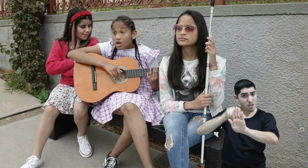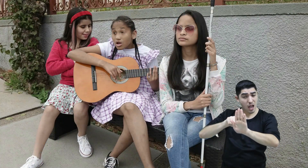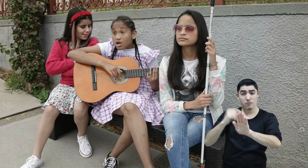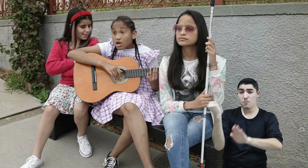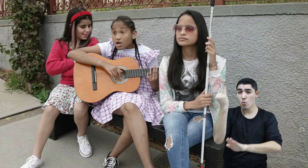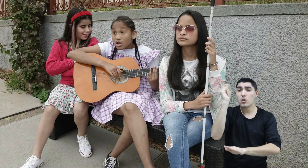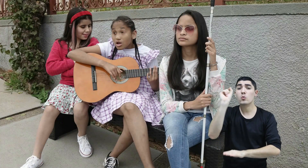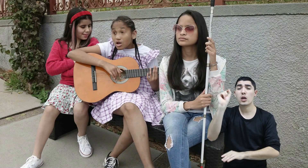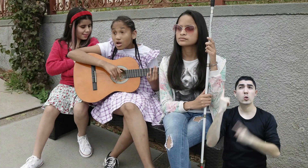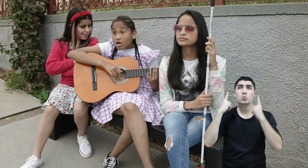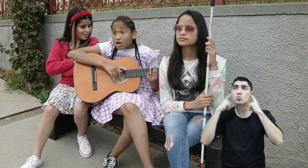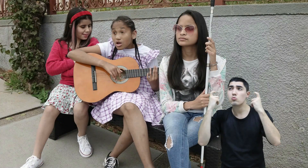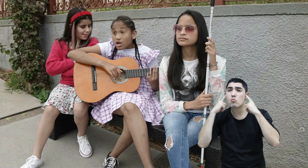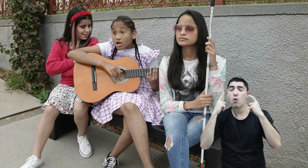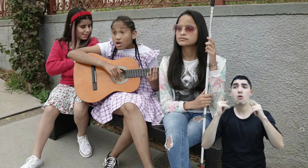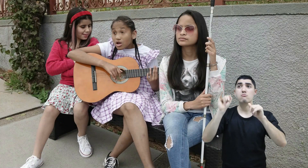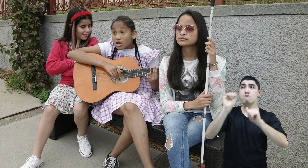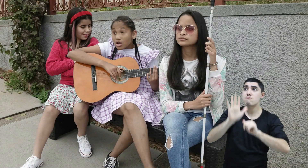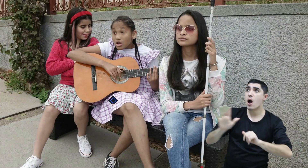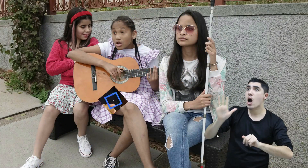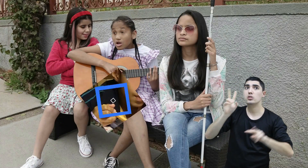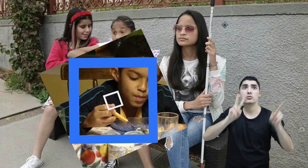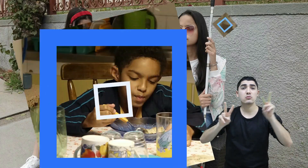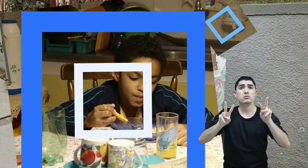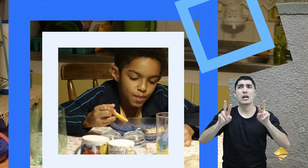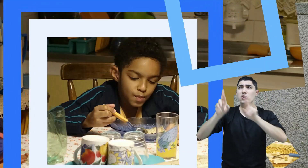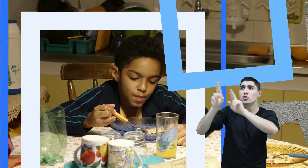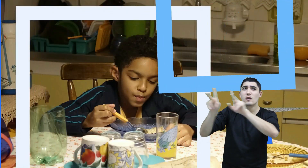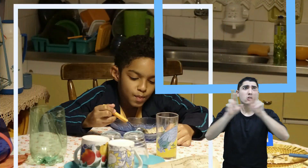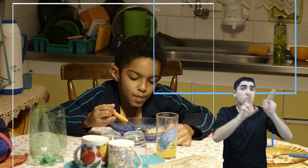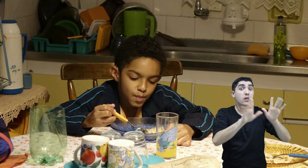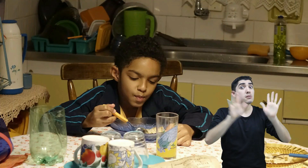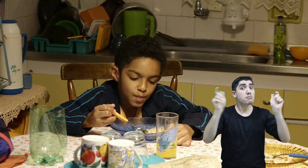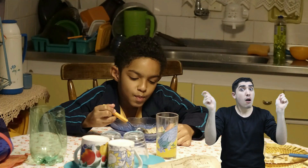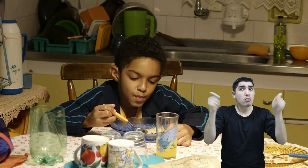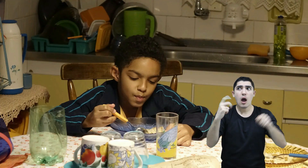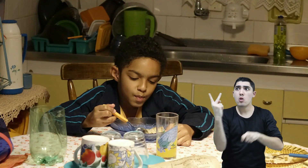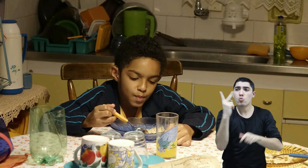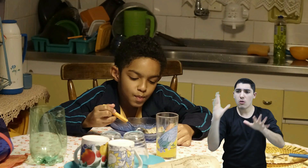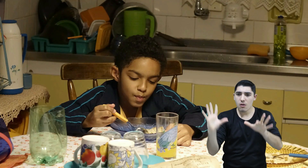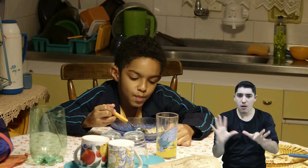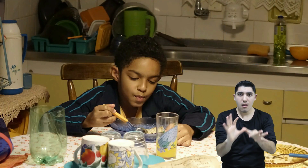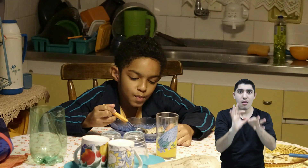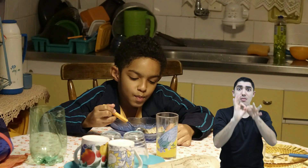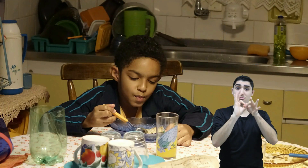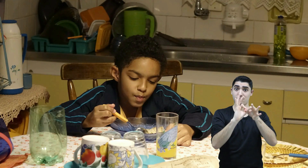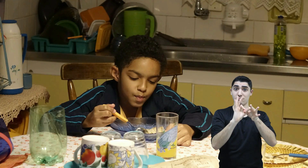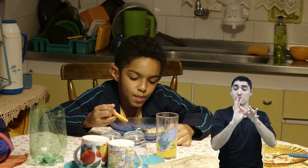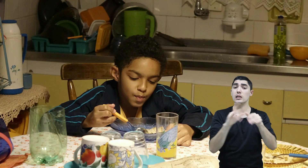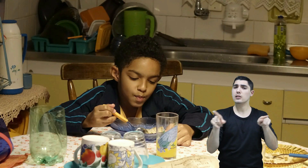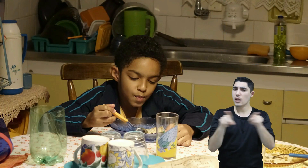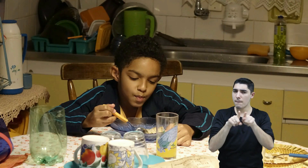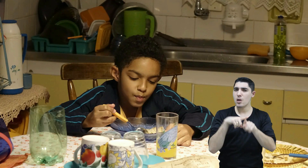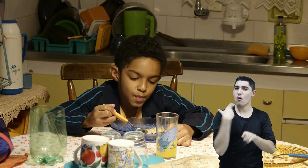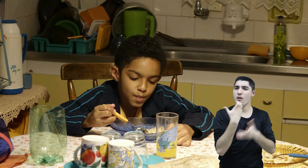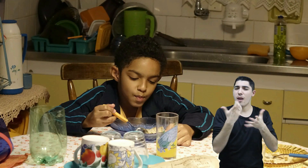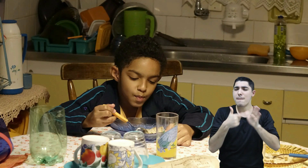independentes, mas ao mesmo tempo conseguem se completar. E pretendemos também uma metáfora social,